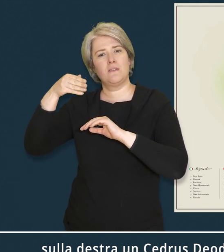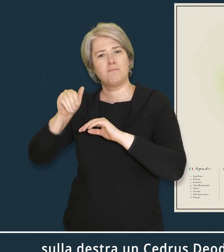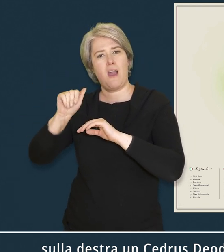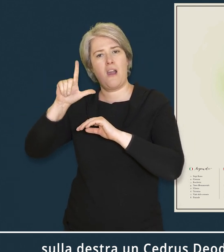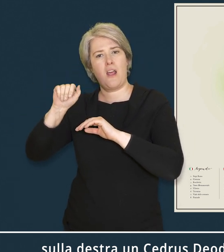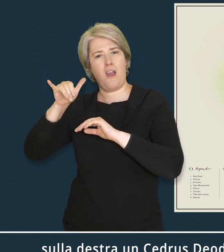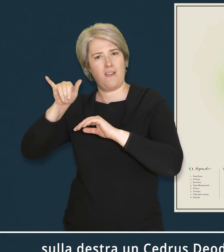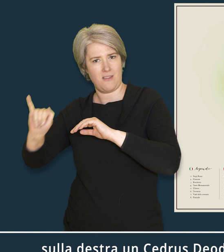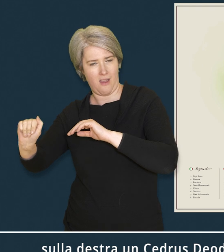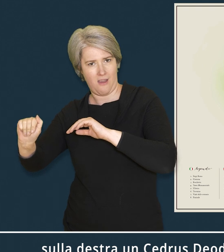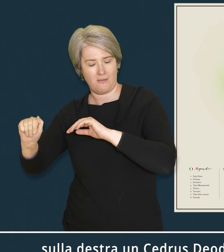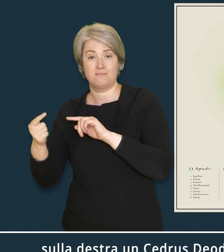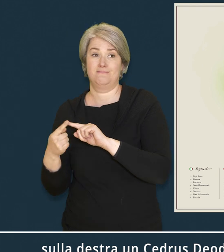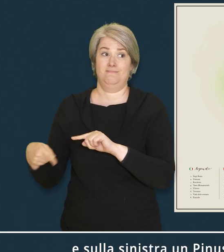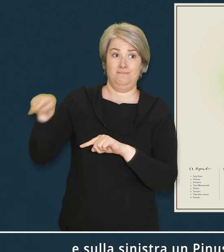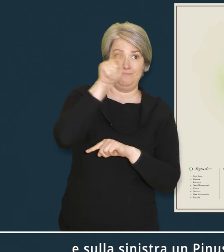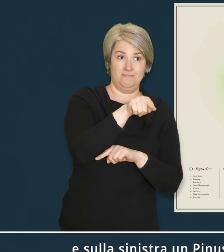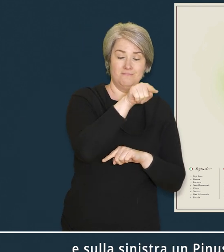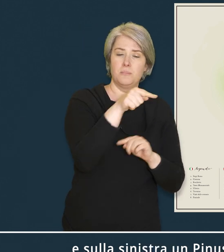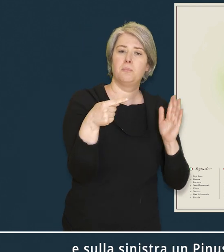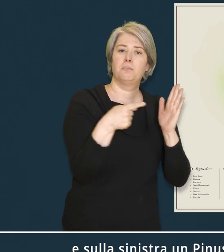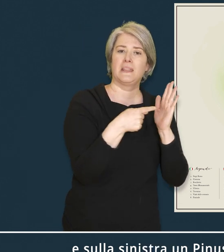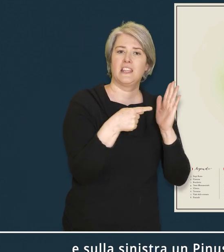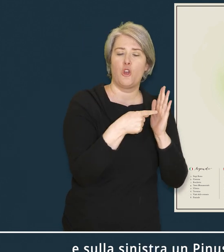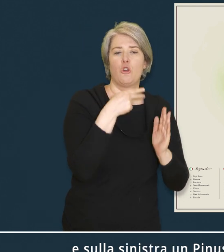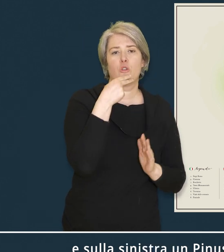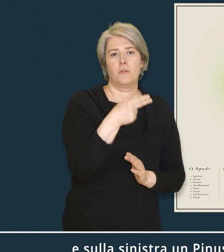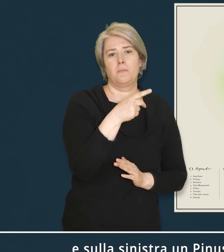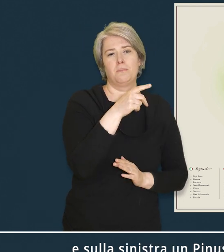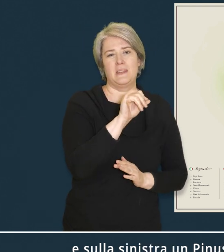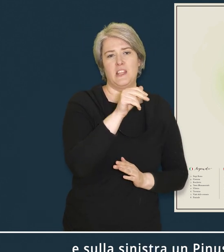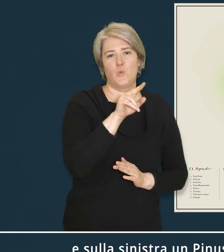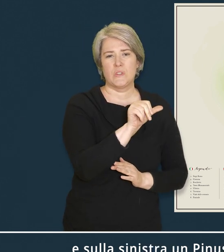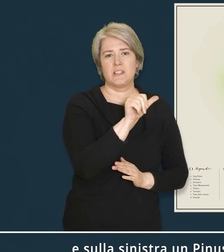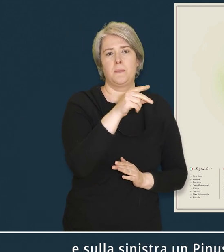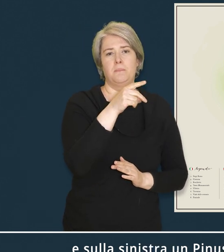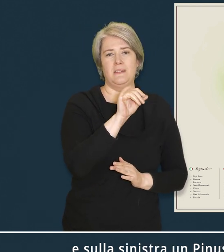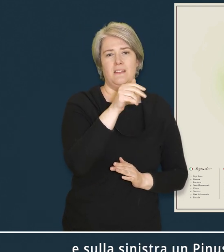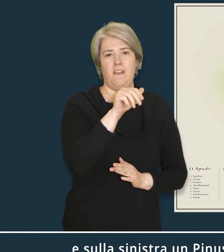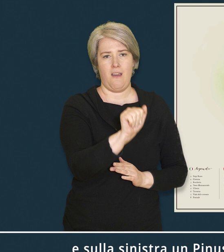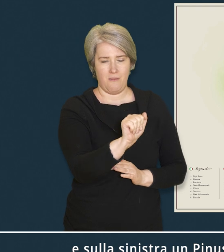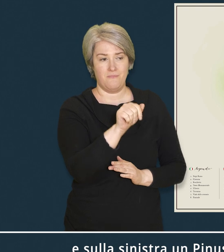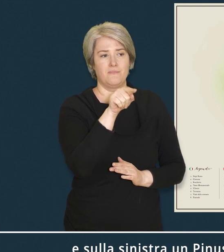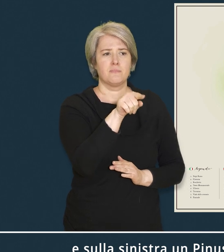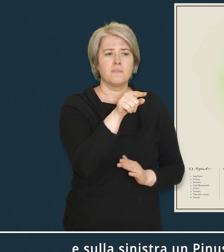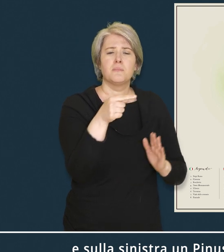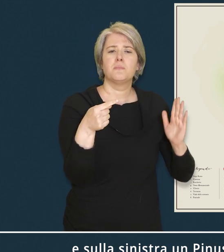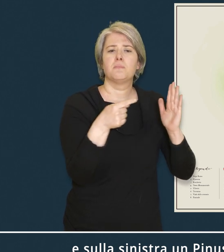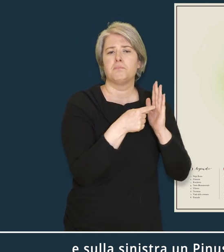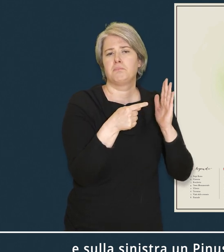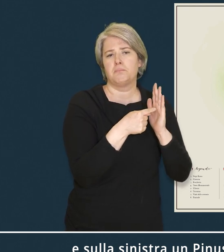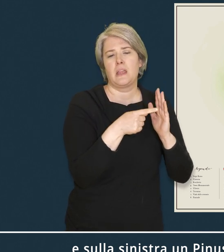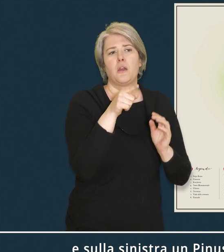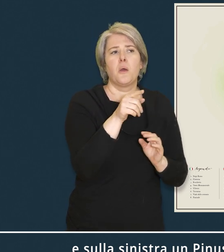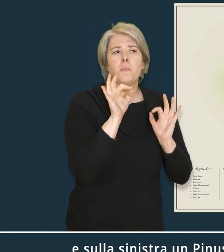occidentale dell'Himalaya. E sulla sinistra, un Pinus pinea, un pino